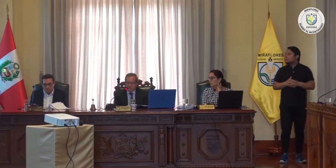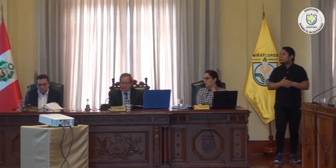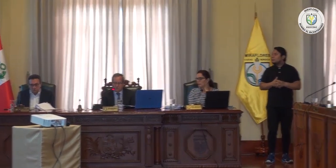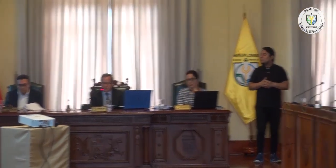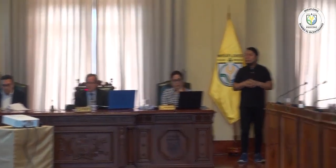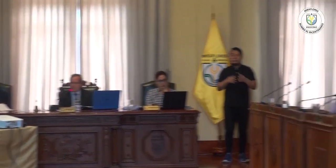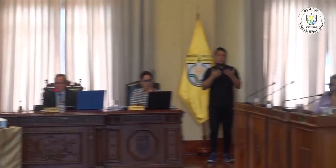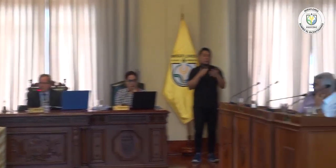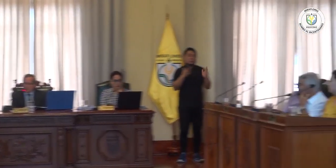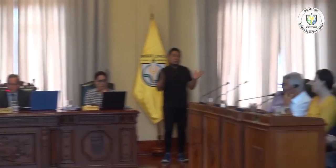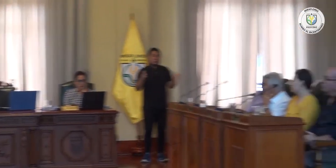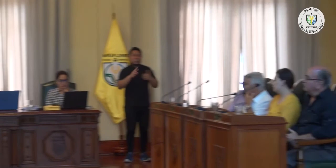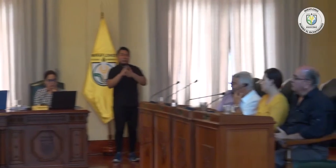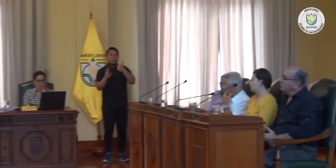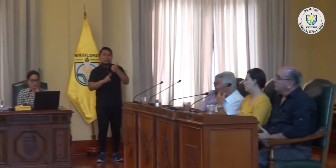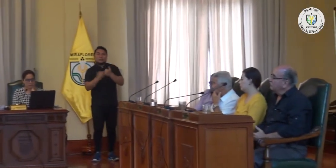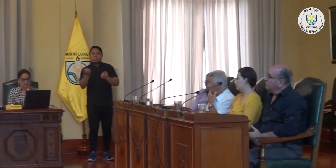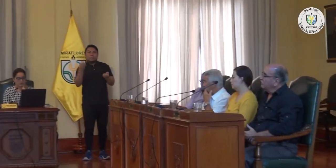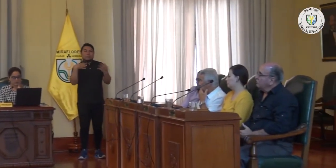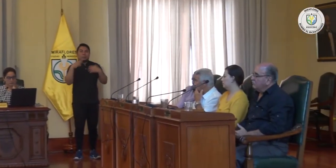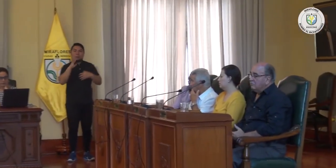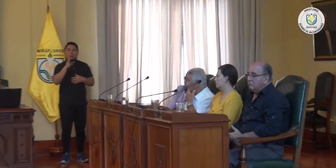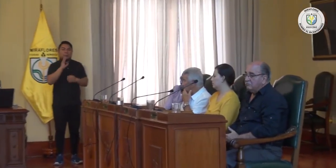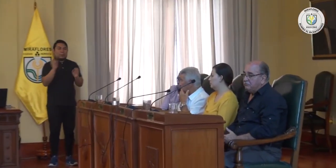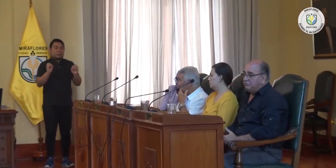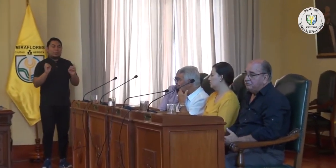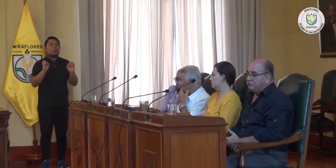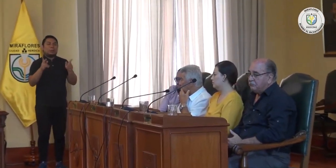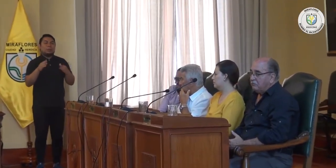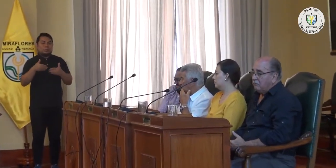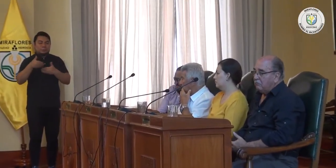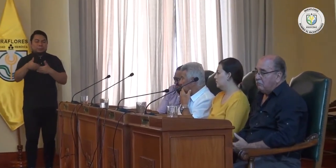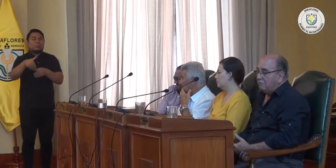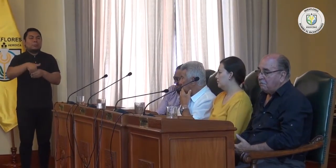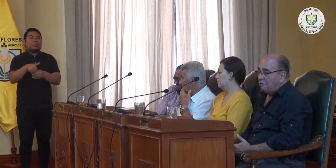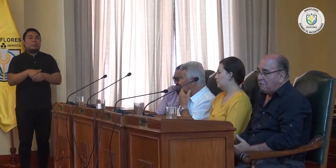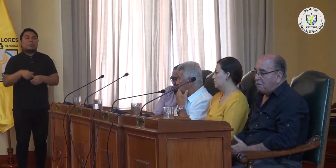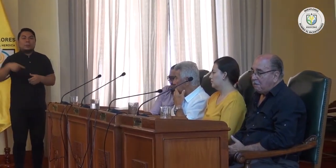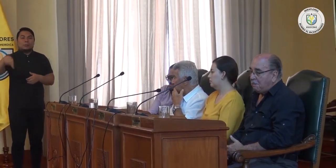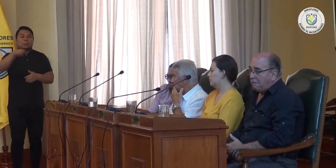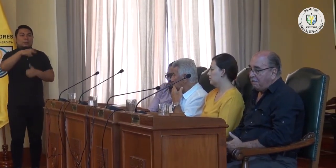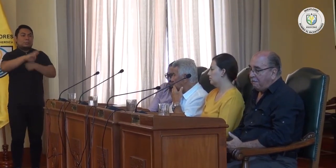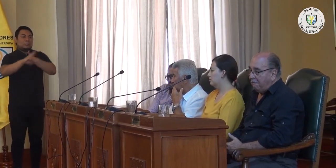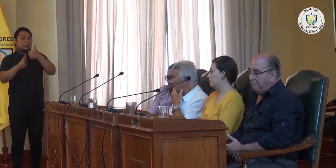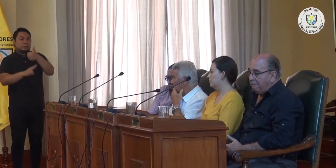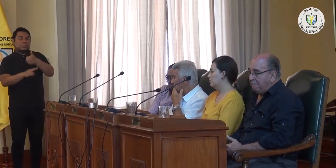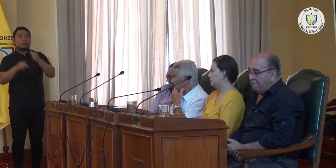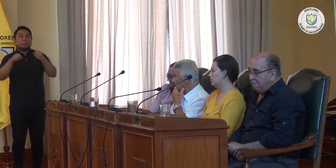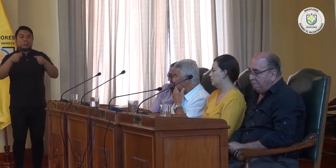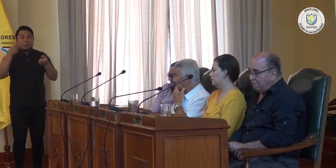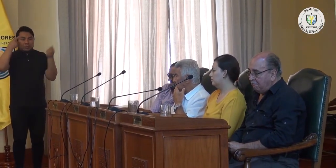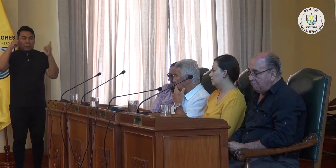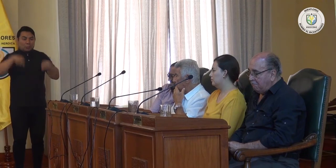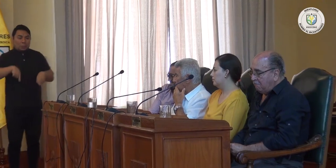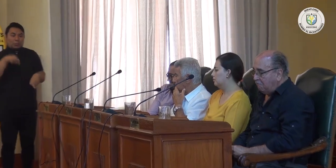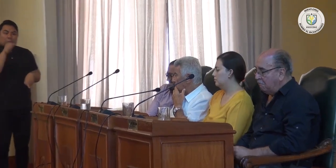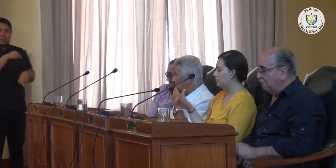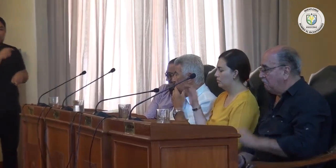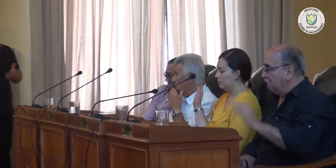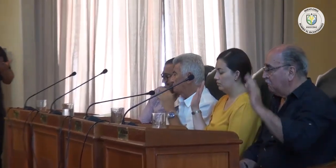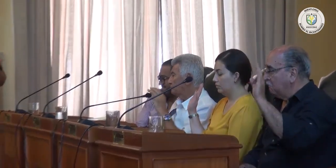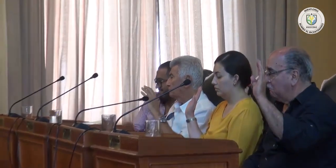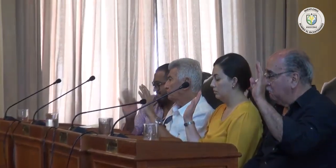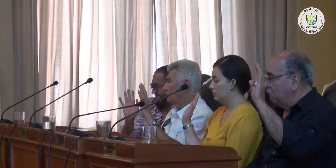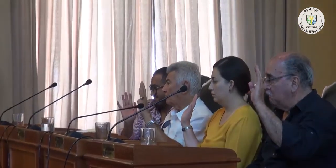No habiendo regidores que quieren intervenir, se va a la votación. Señores regidores, los que están de acuerdo, siérvase a levantar la